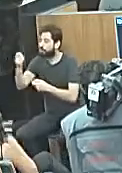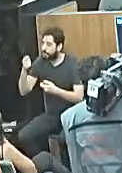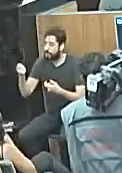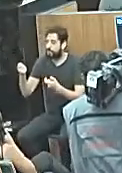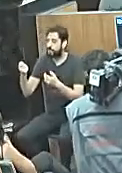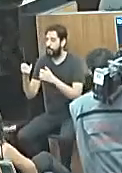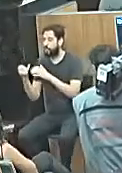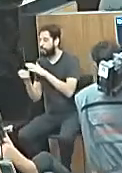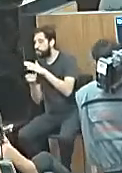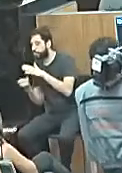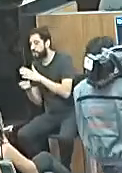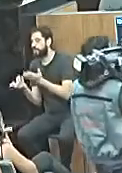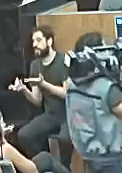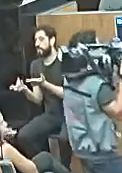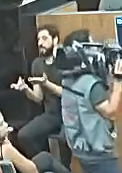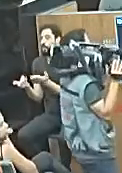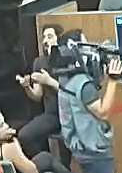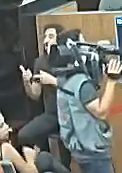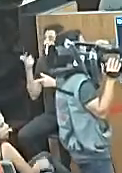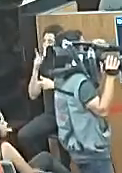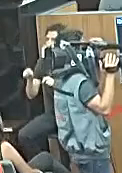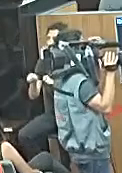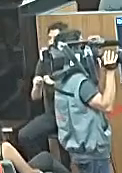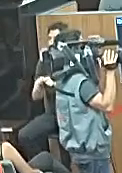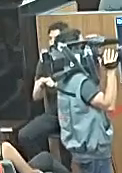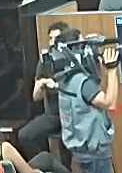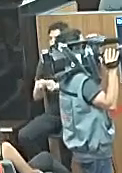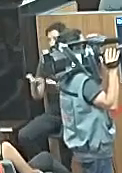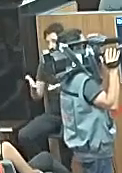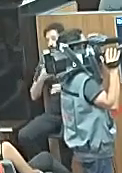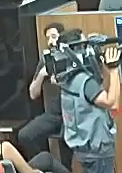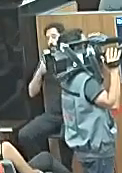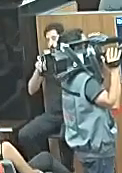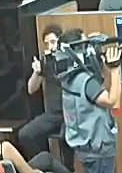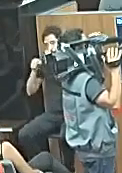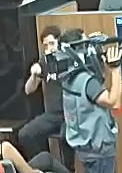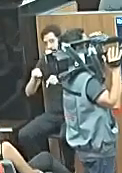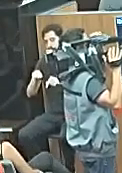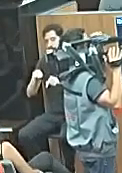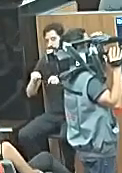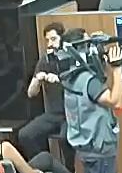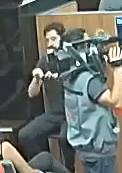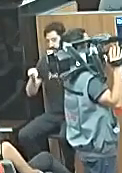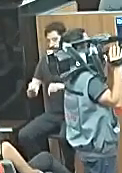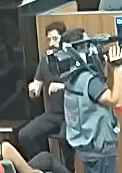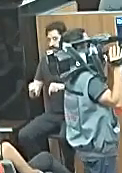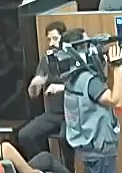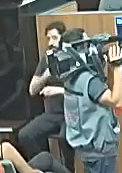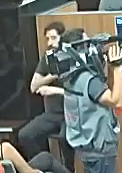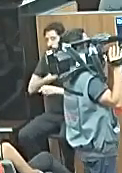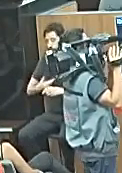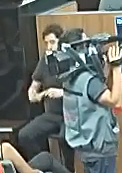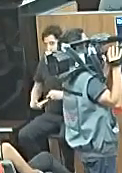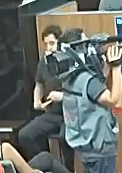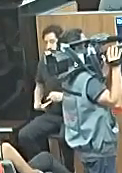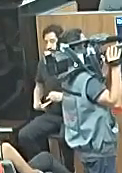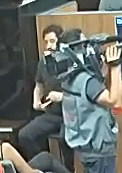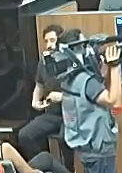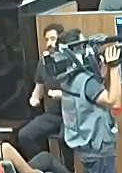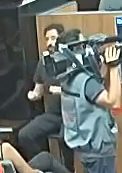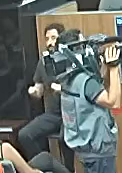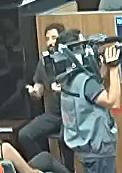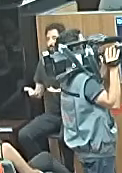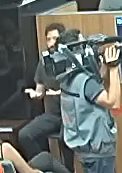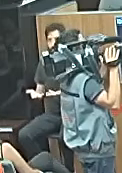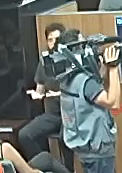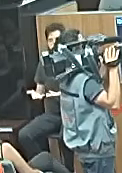então é mais um clamor que nós falamos aqui que nós estamos fazendo aqui que o governo possa é